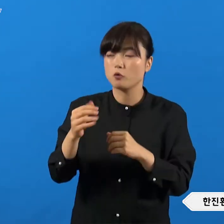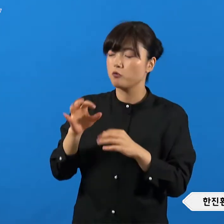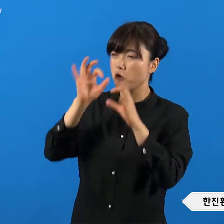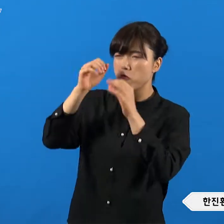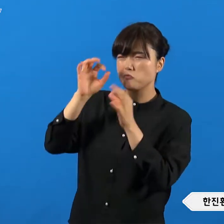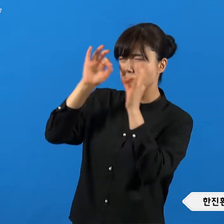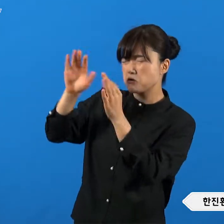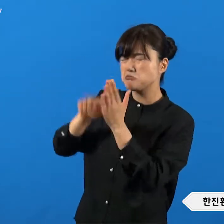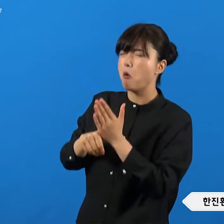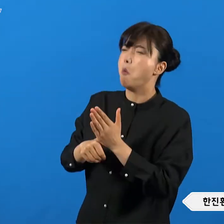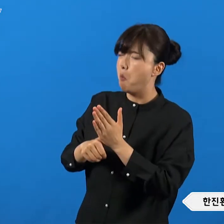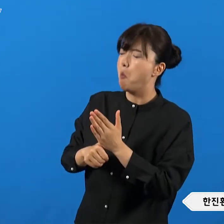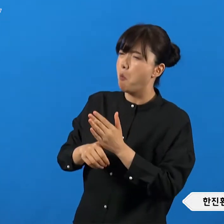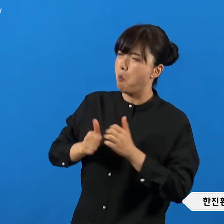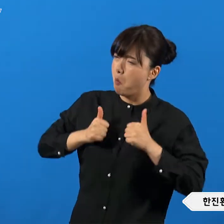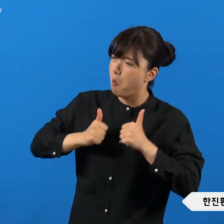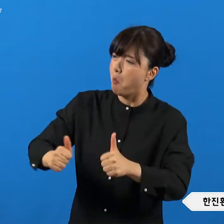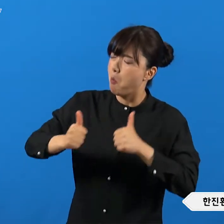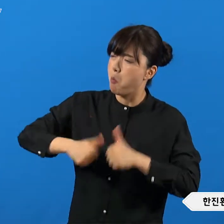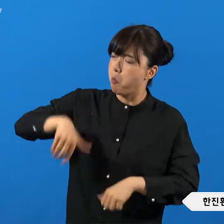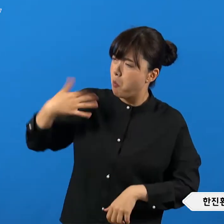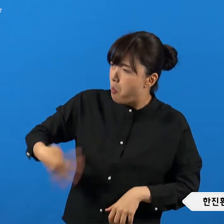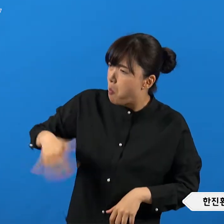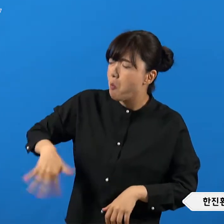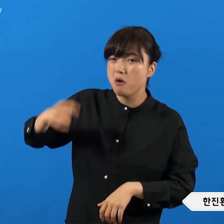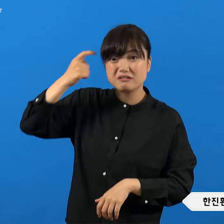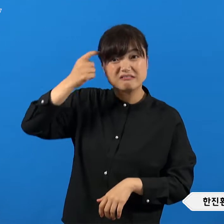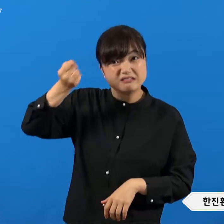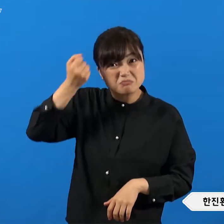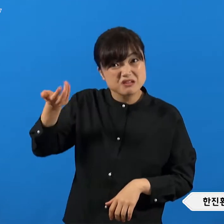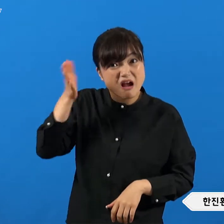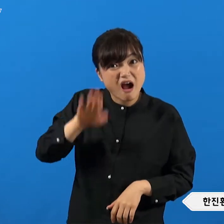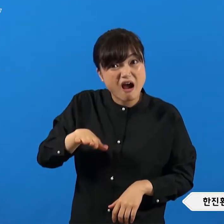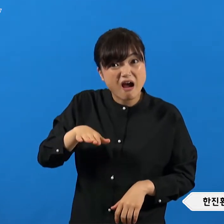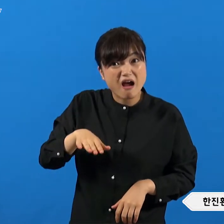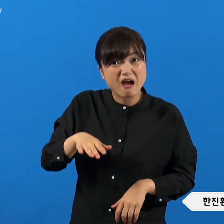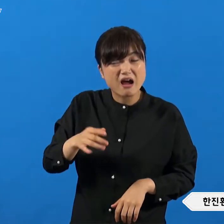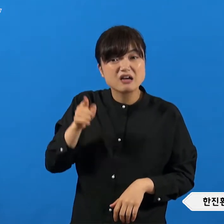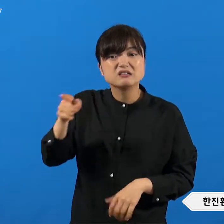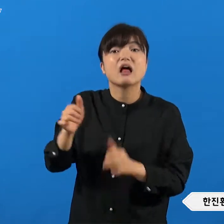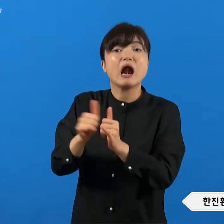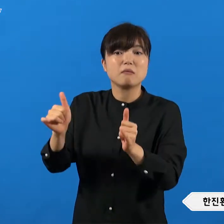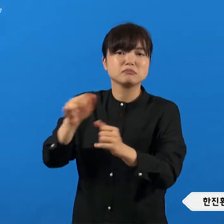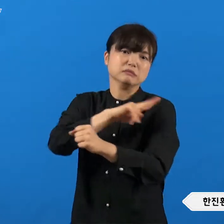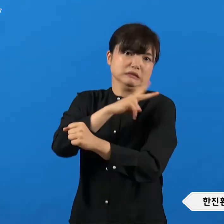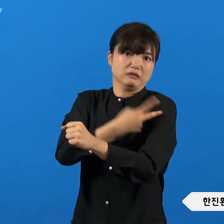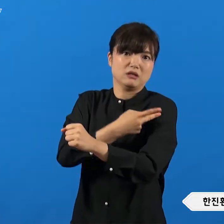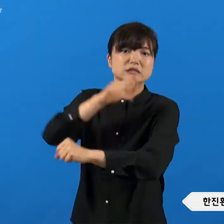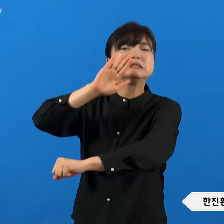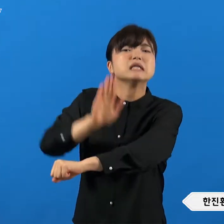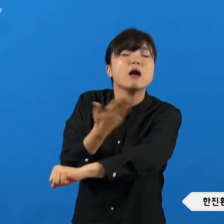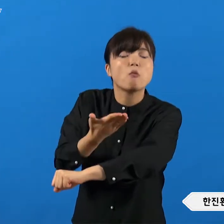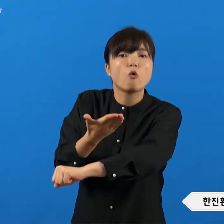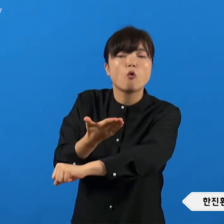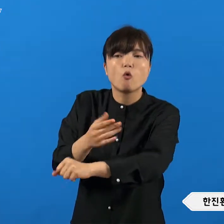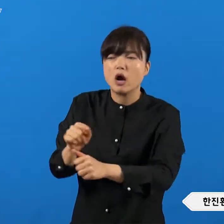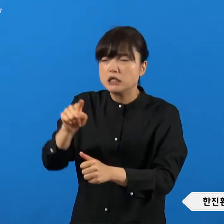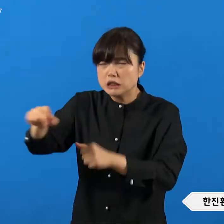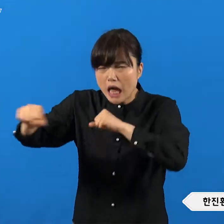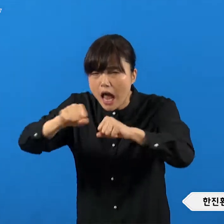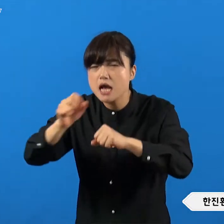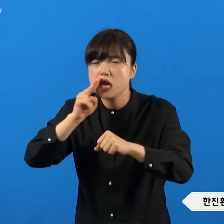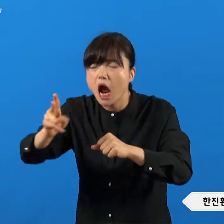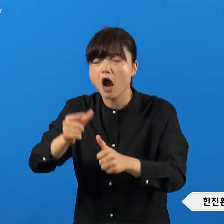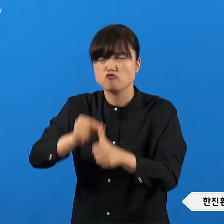참 여기까지 와서 대단하다 싶으시지요? 대단한 게 아니라 그 사람들은 그렇게 해야 구원받을